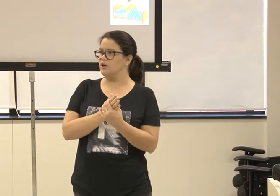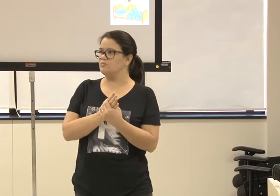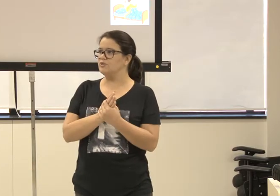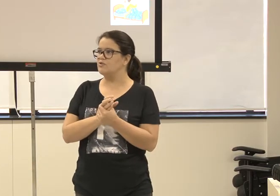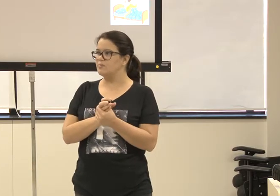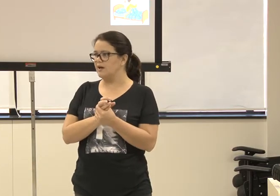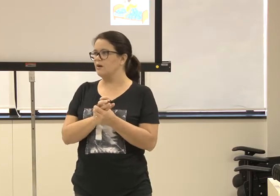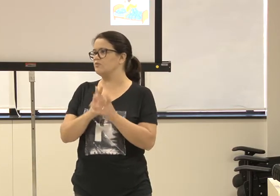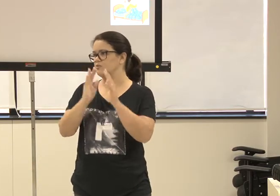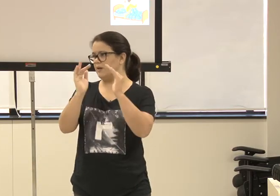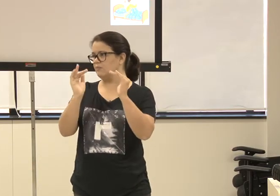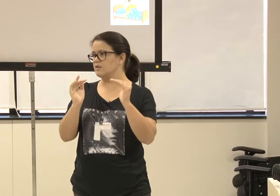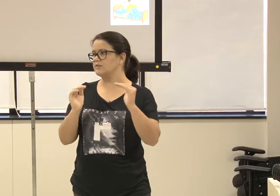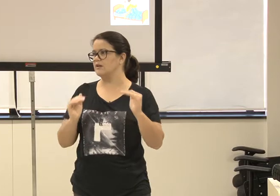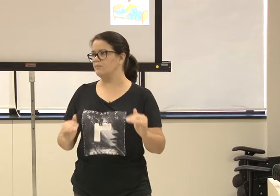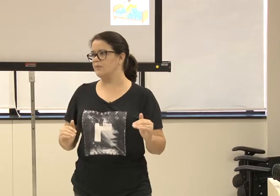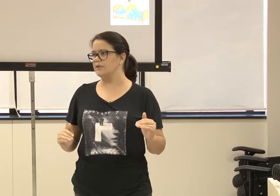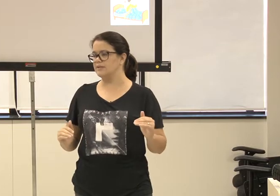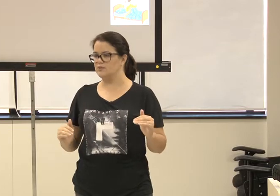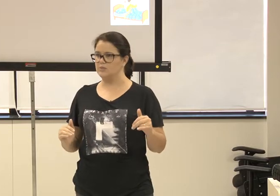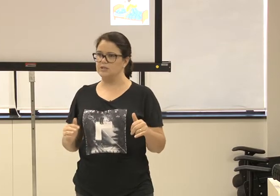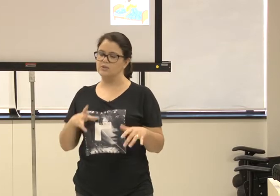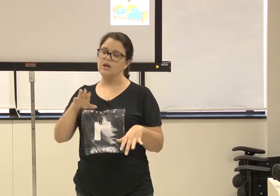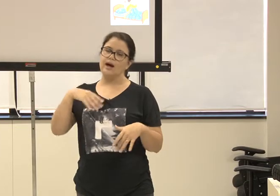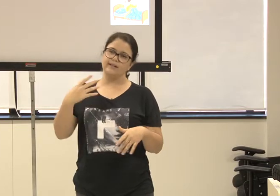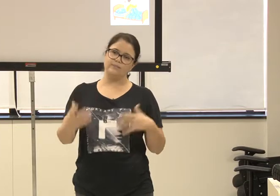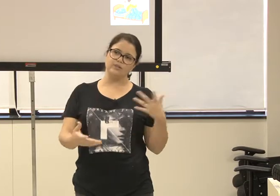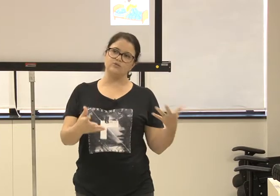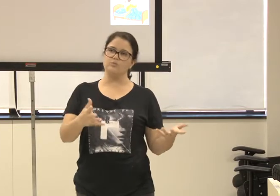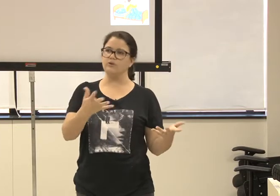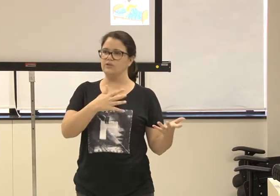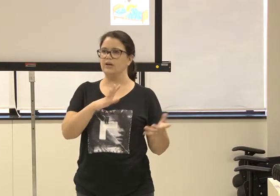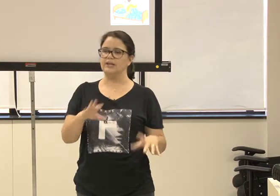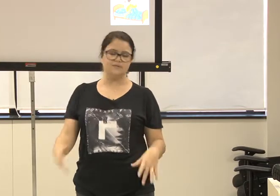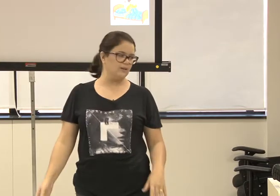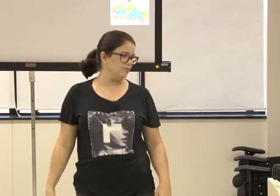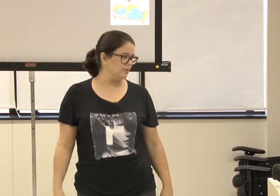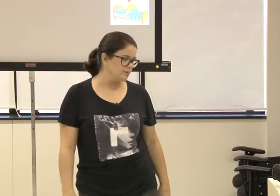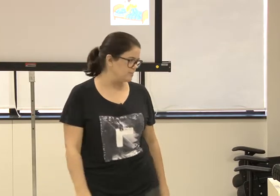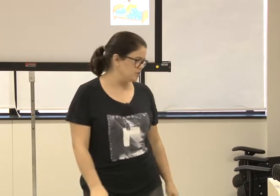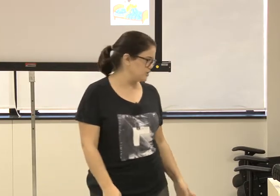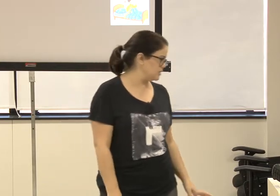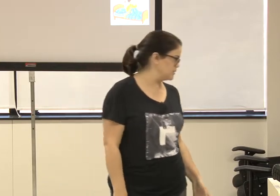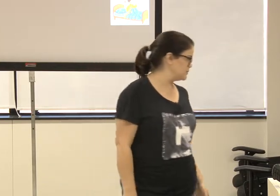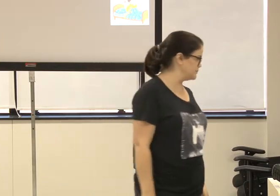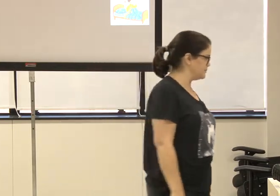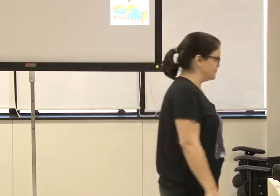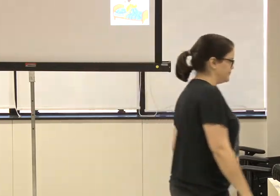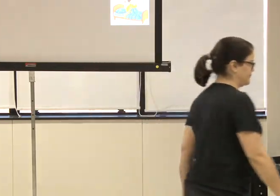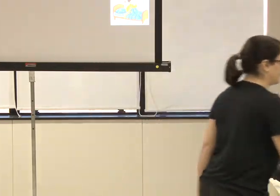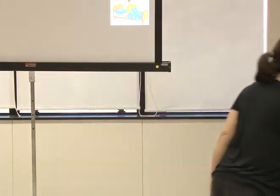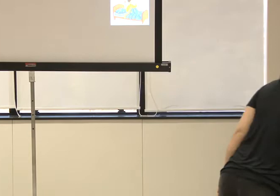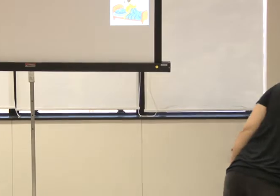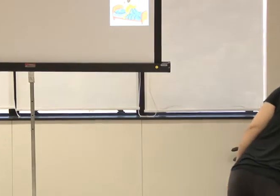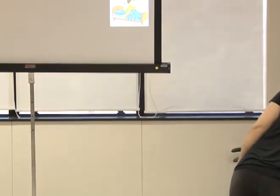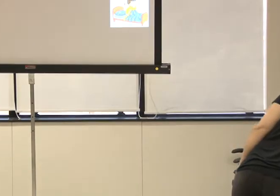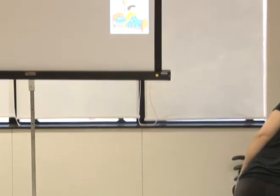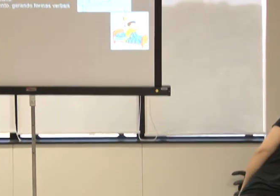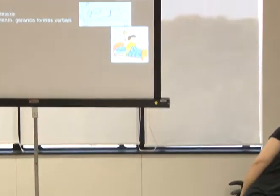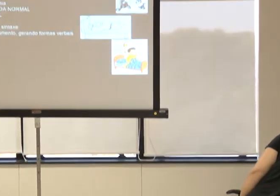mudar os parâmetros eles têm que permanecer os mesmos. Aí depois descobriu que não, é classificador mesmo essa bexiga. E descrição imagética